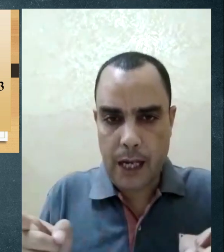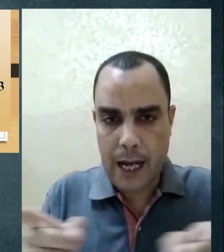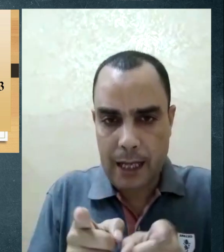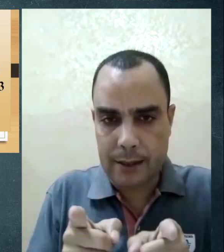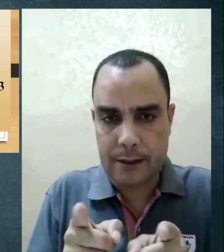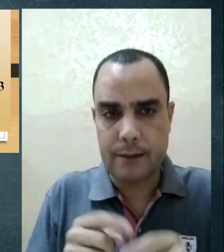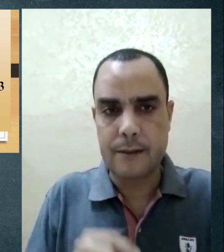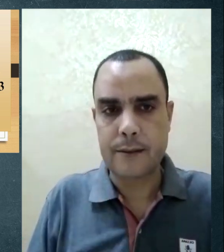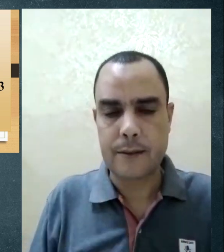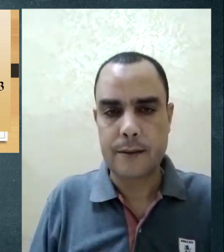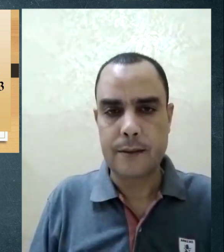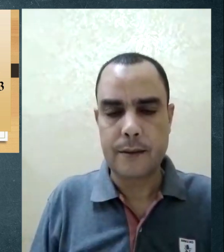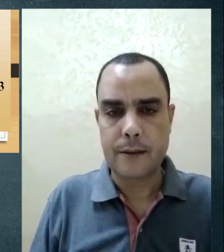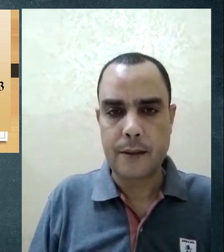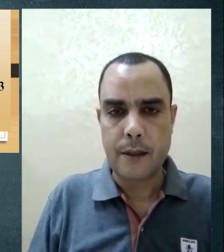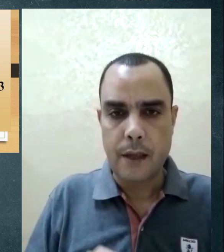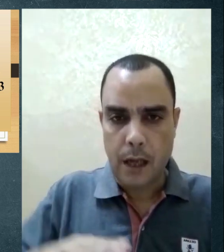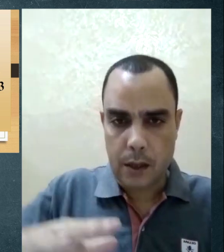مرحلة